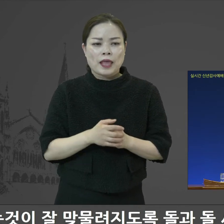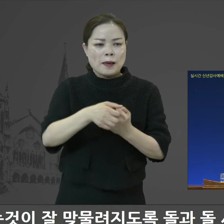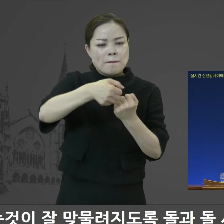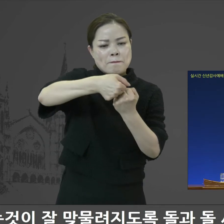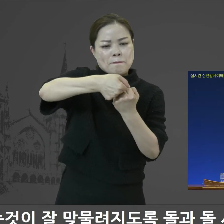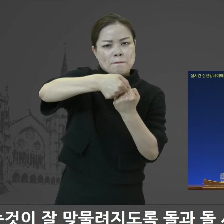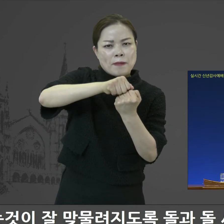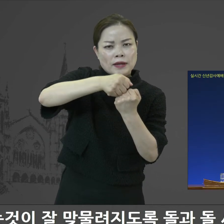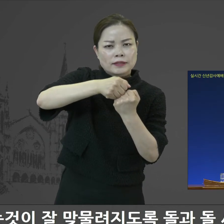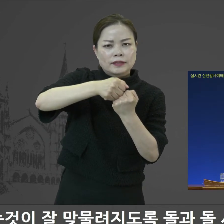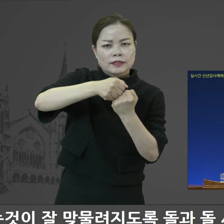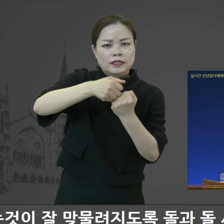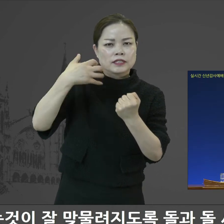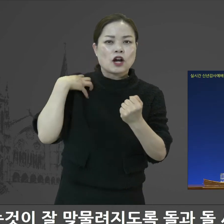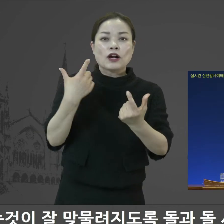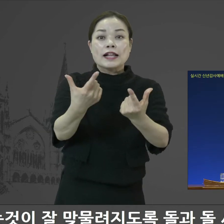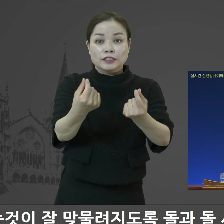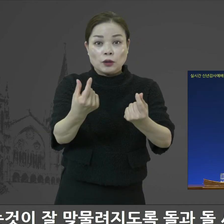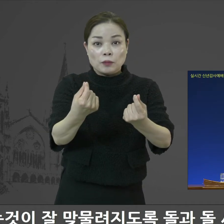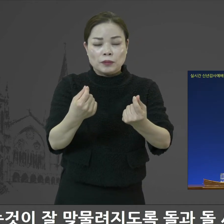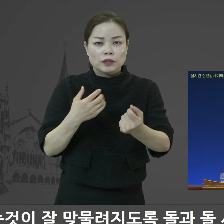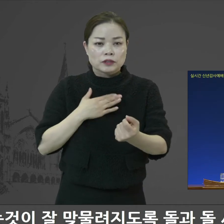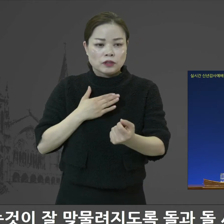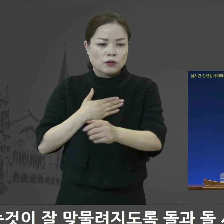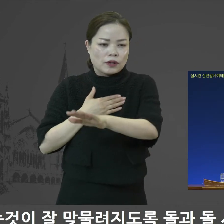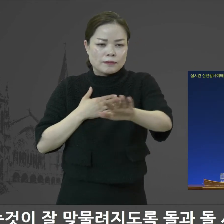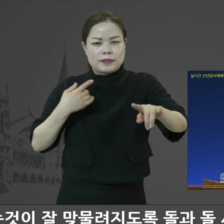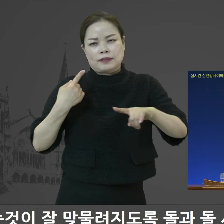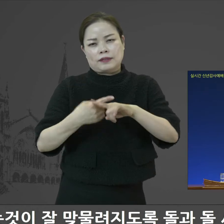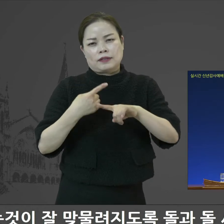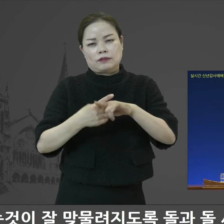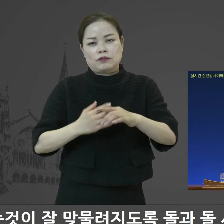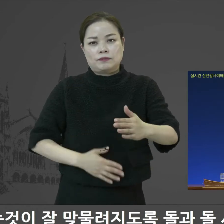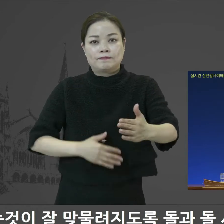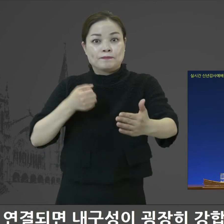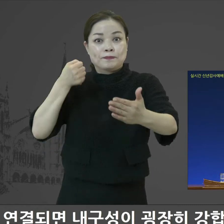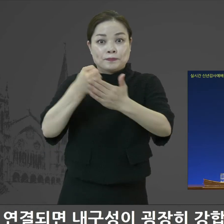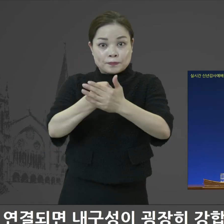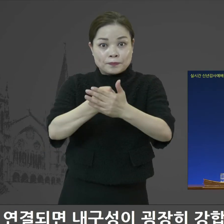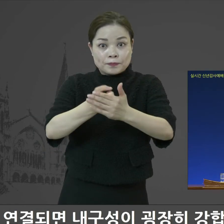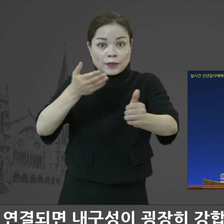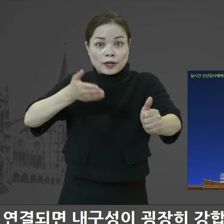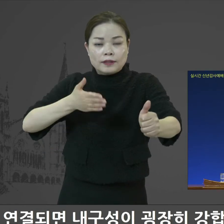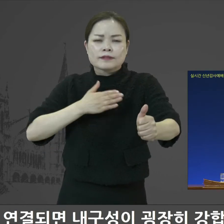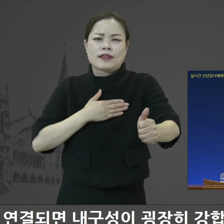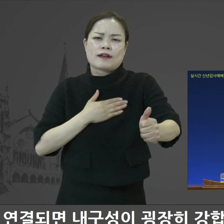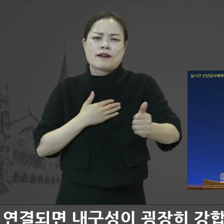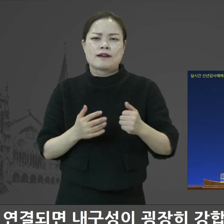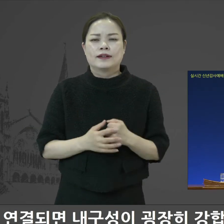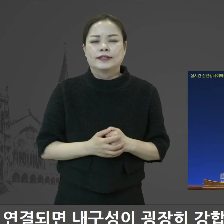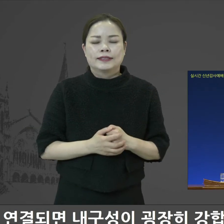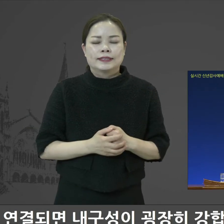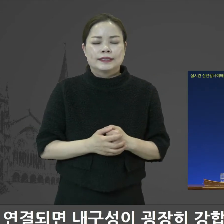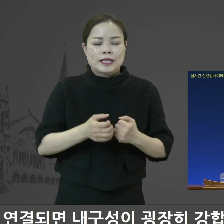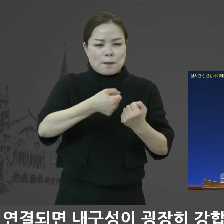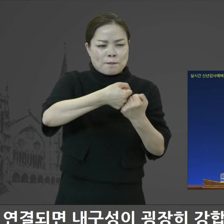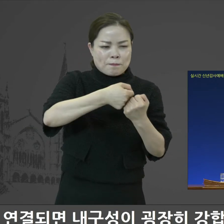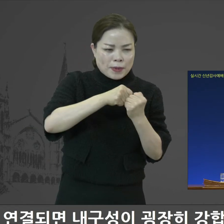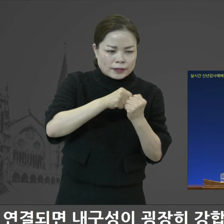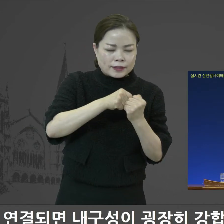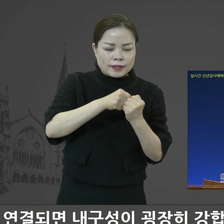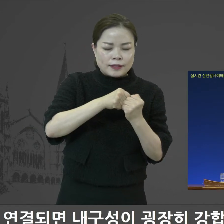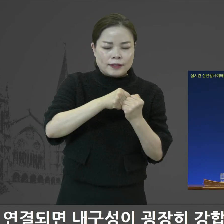마디의 역할, 오늘 저와 여러분이 결단할 겁니다. 내가 마디가 되어야